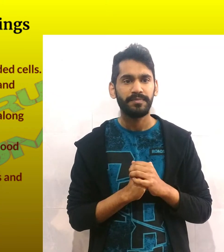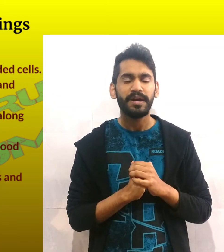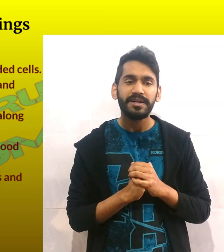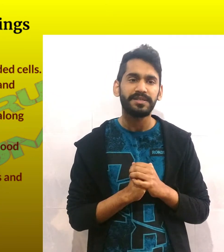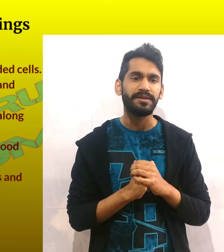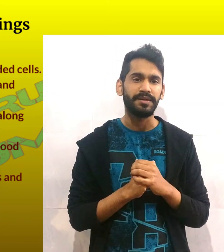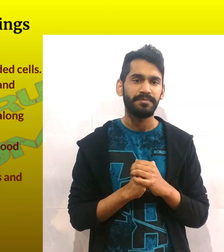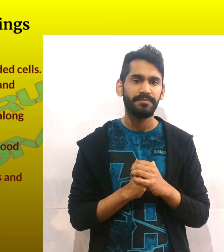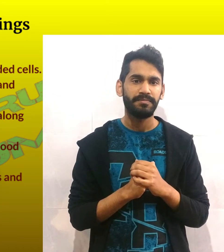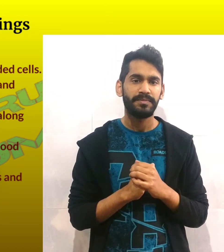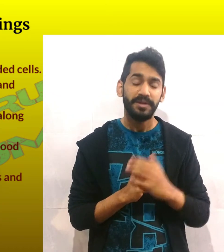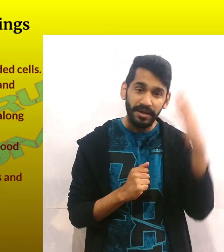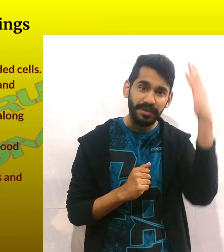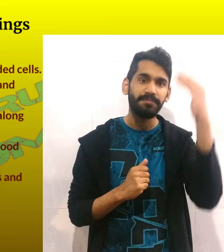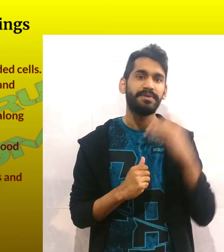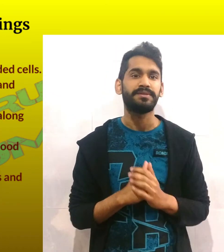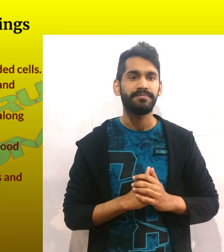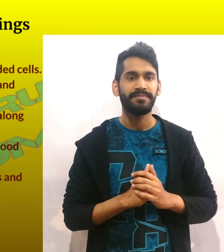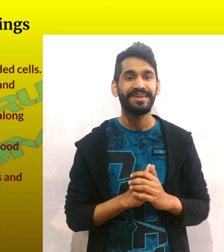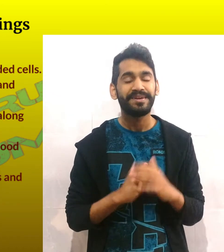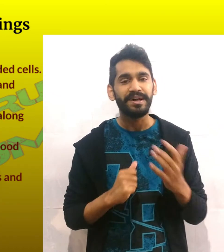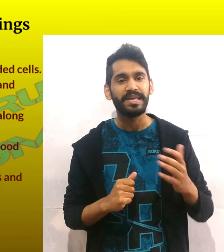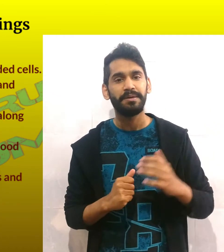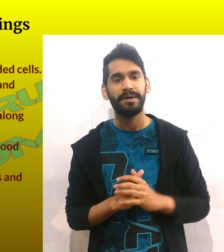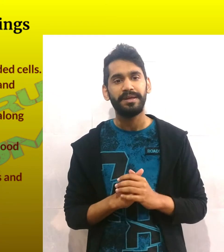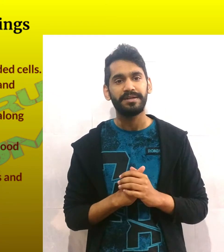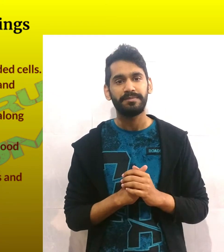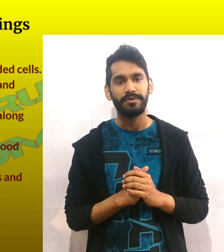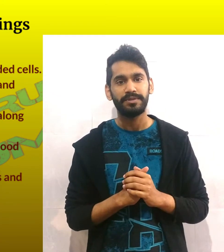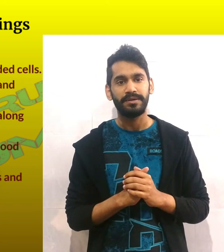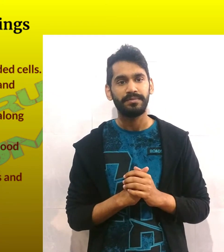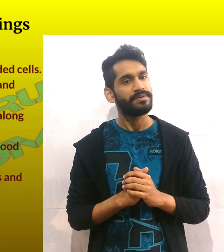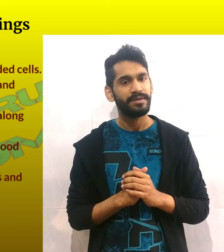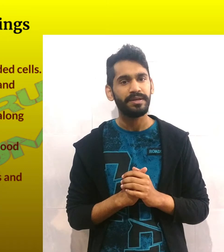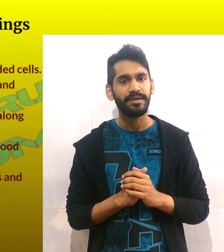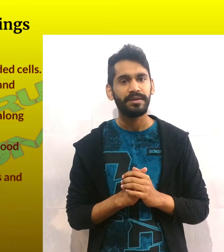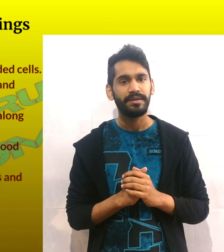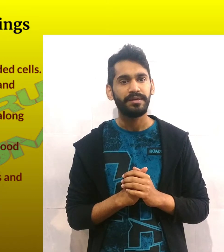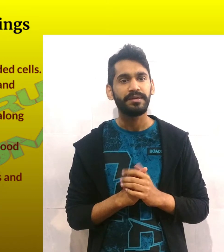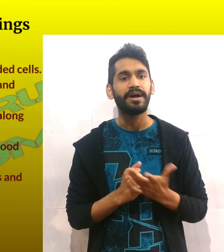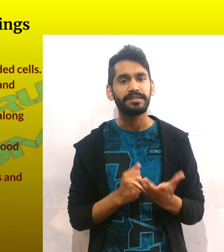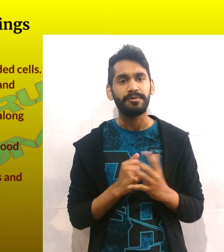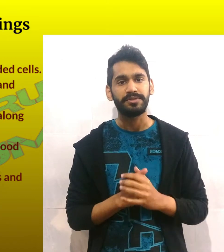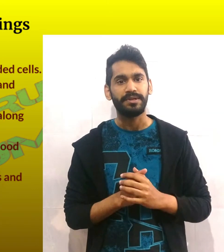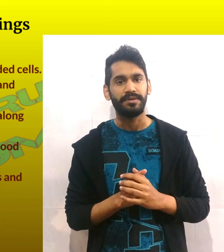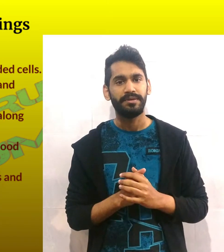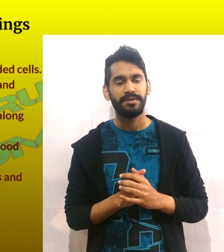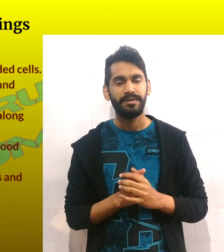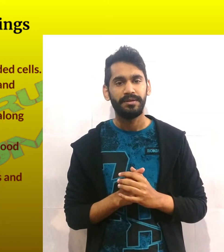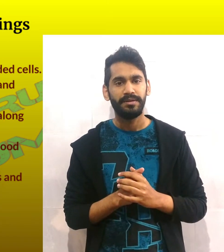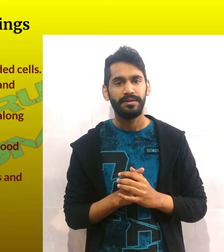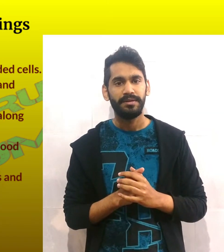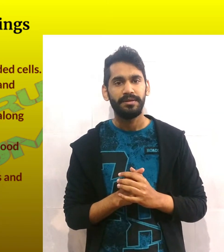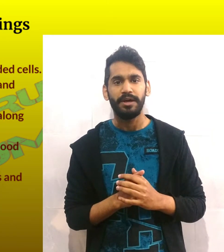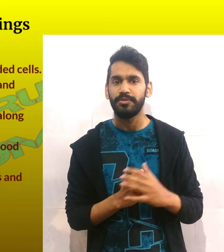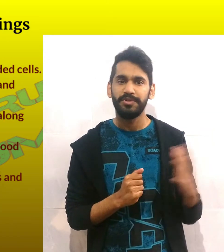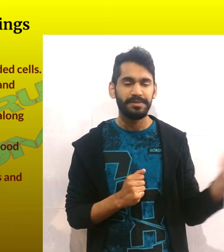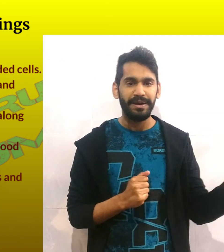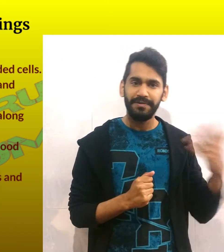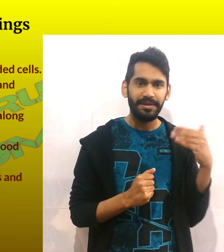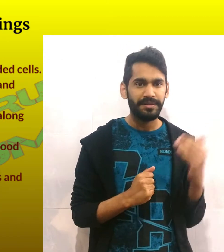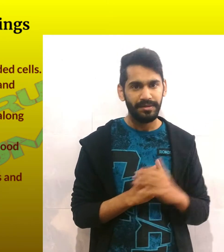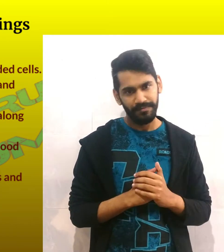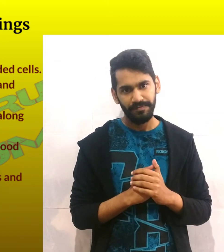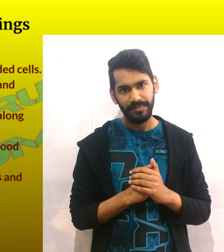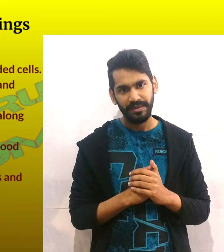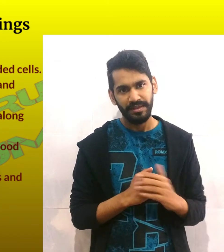है, कहाँ से आता है? टंकी में से। टंकी में पानी कहाँ से पहुँचता है? ठीक है, कहाँ से पहुँचता है? या तो